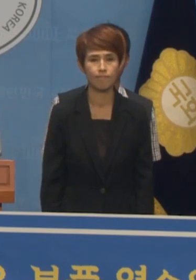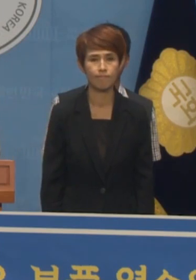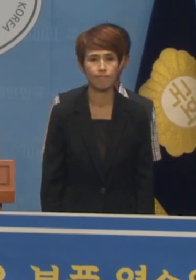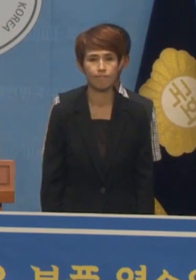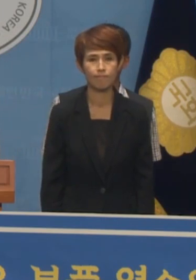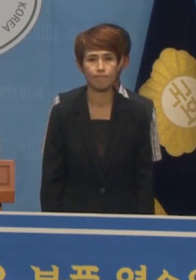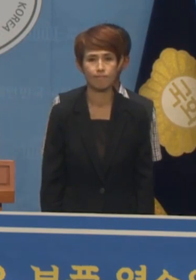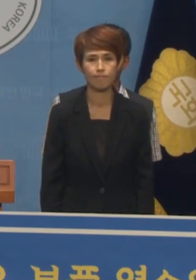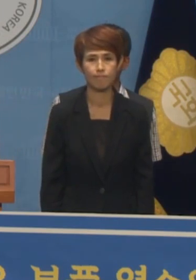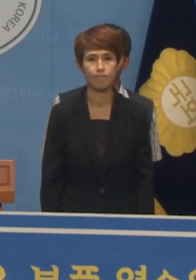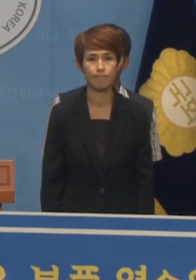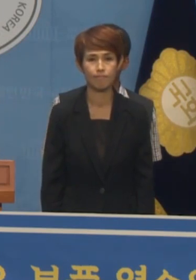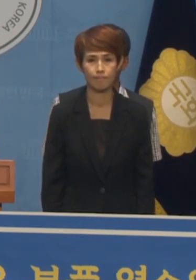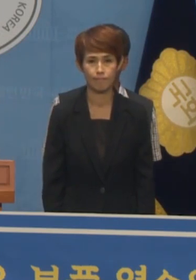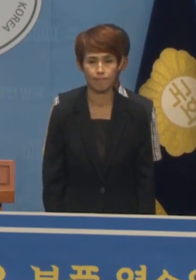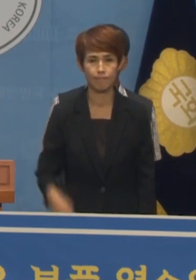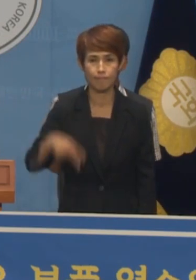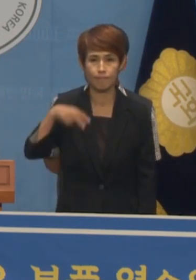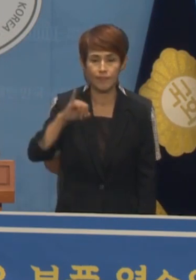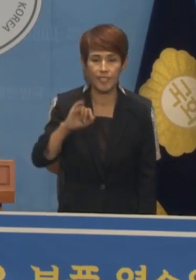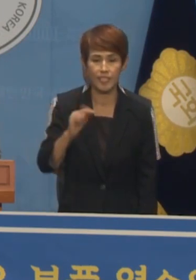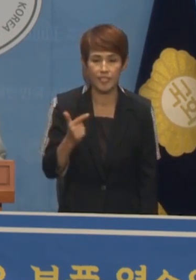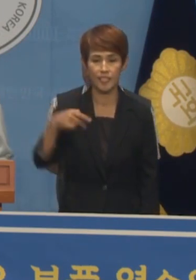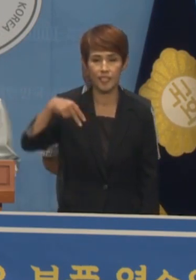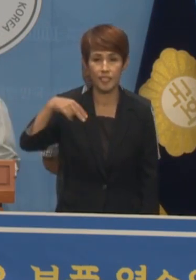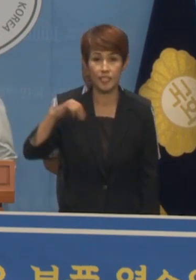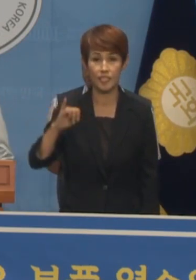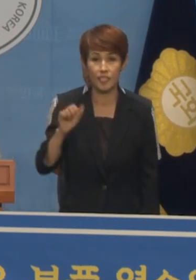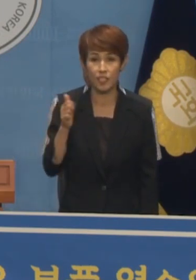예, 신시연 지회장님, 예, 대표 발언 있겠습니다.